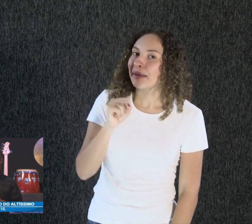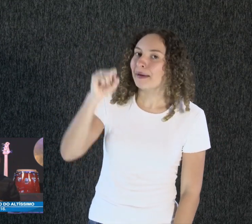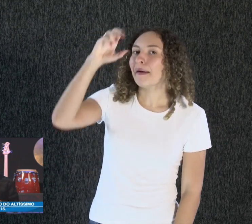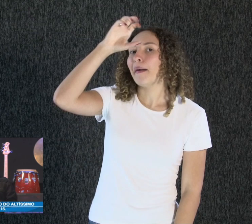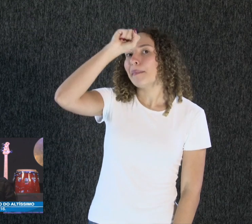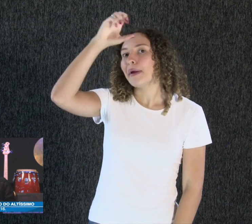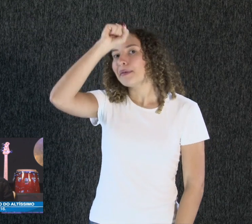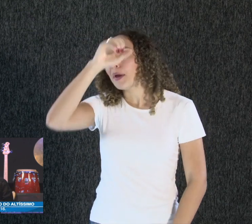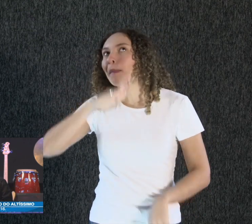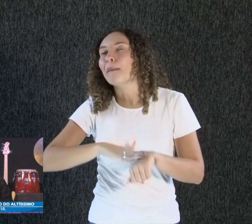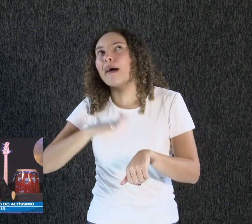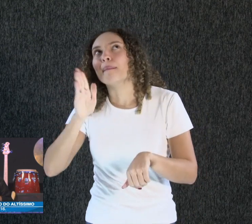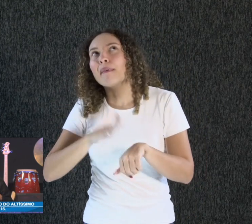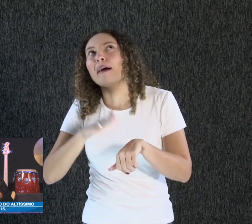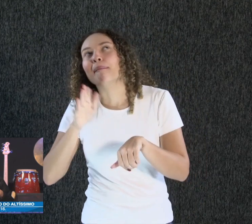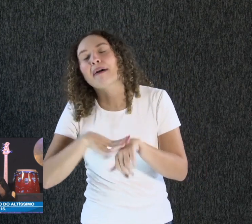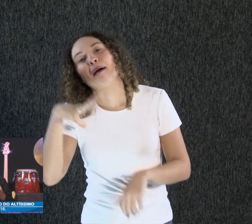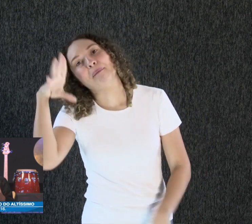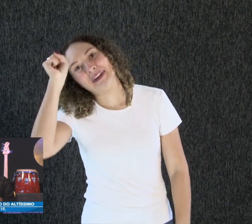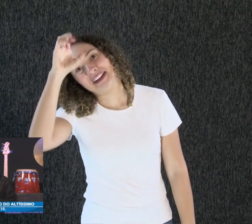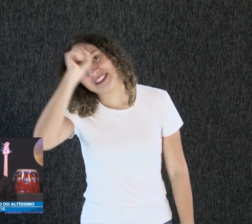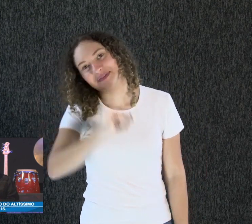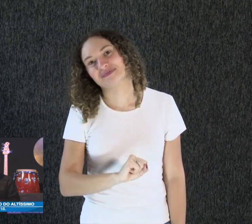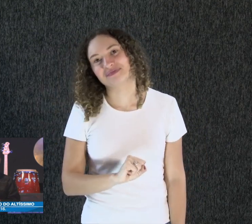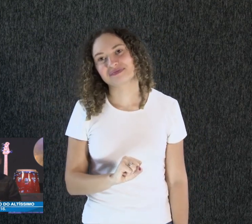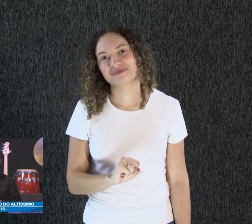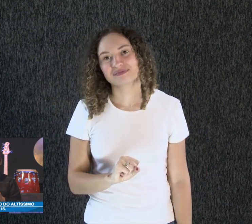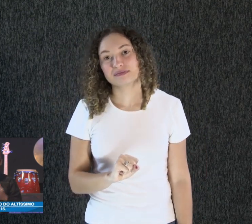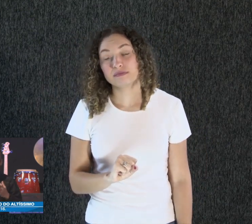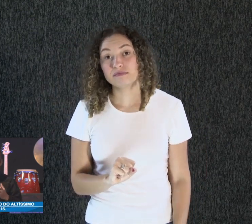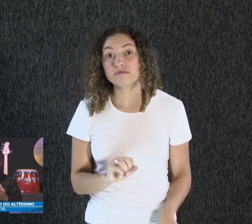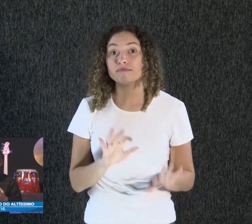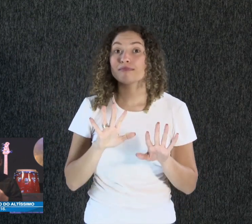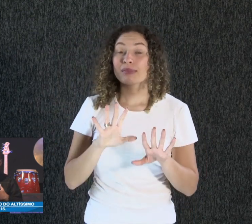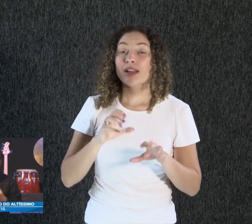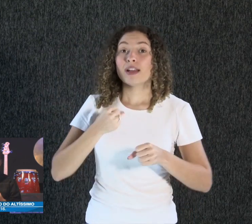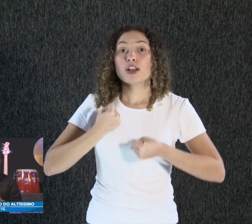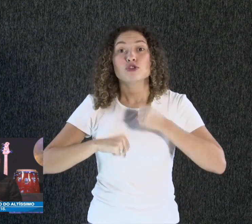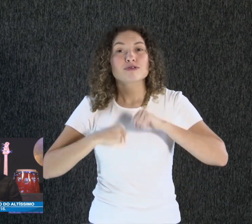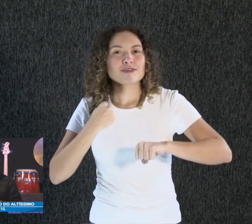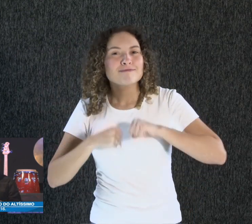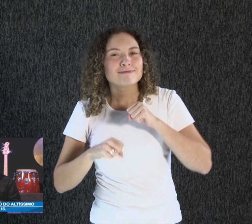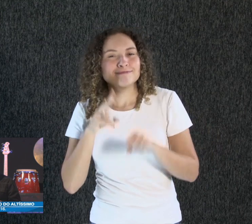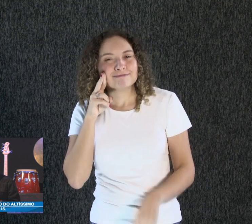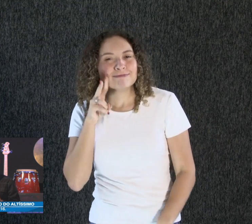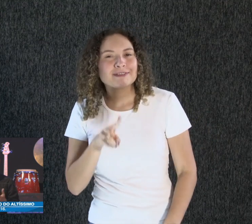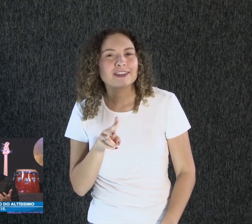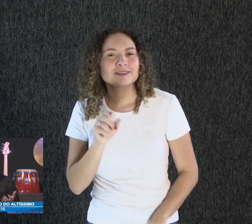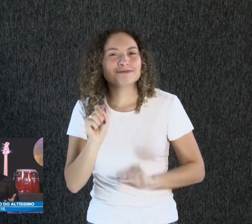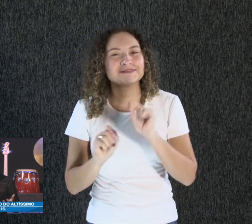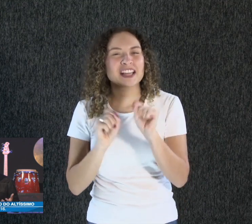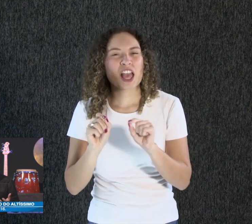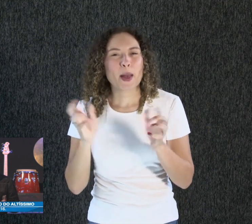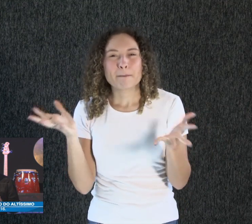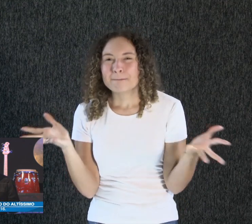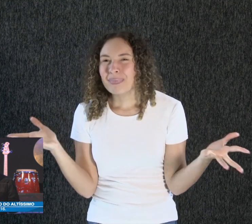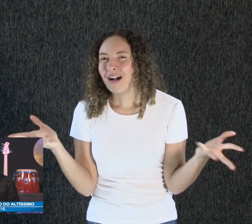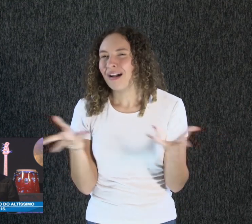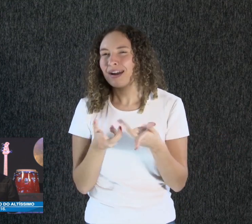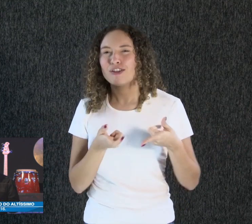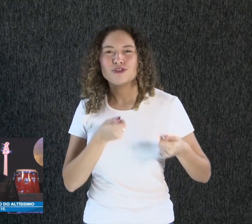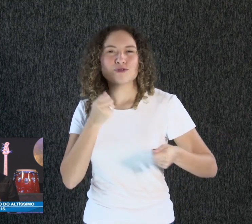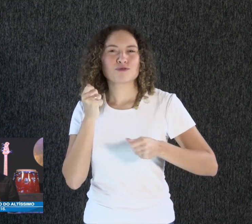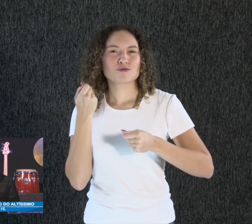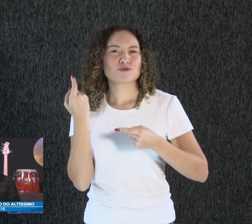aprendidas? Quantas lições aquele salmista aprendeu? E esse texto é maravilhoso,